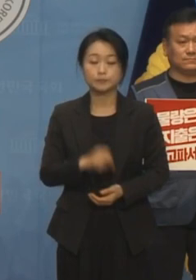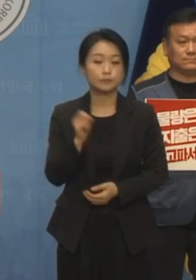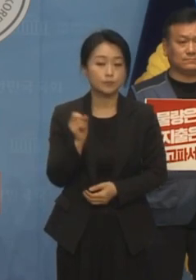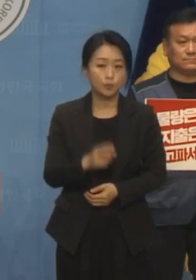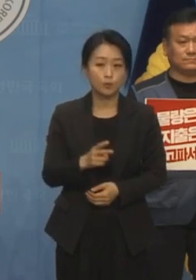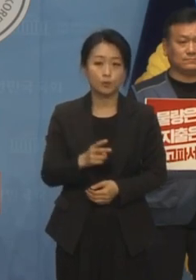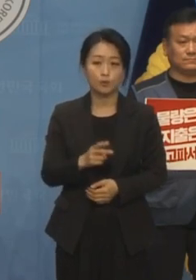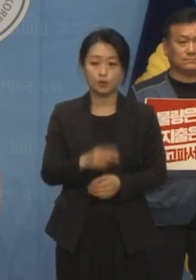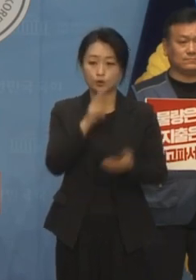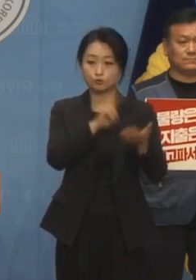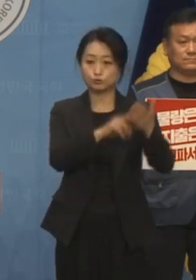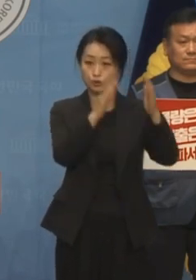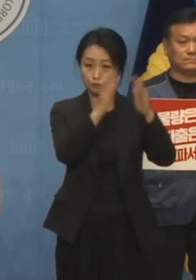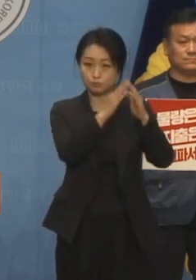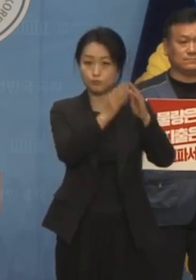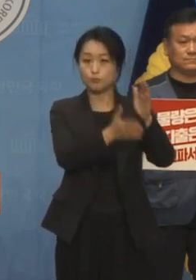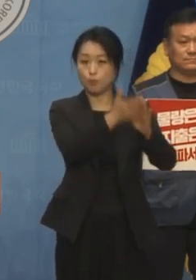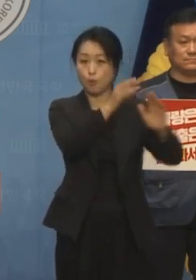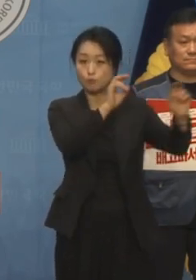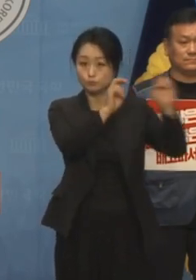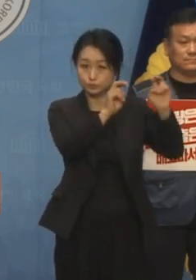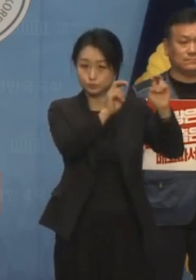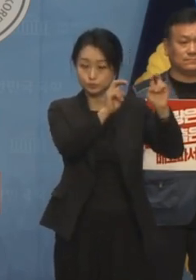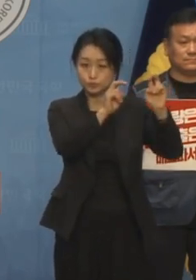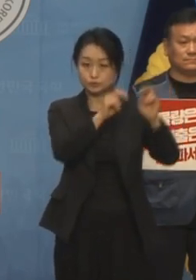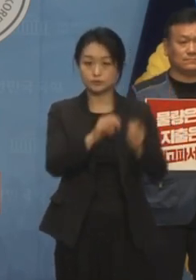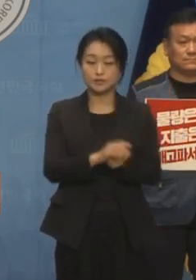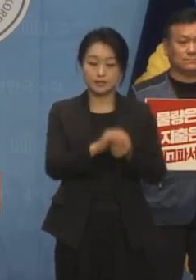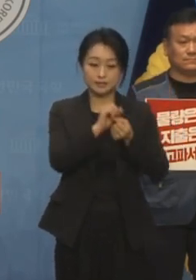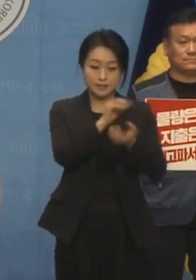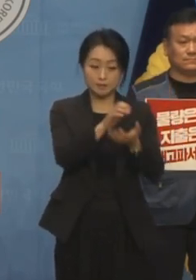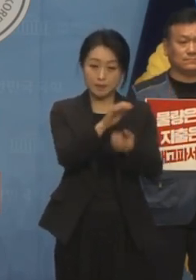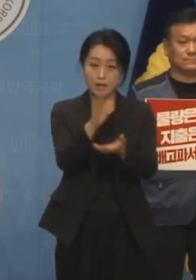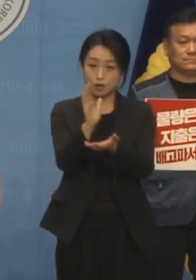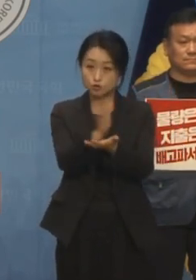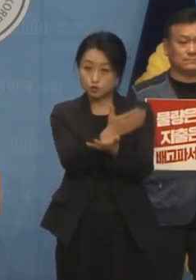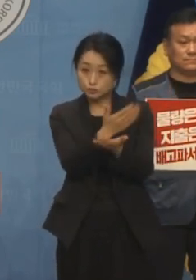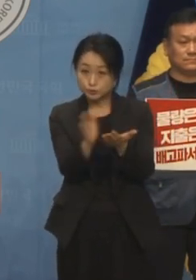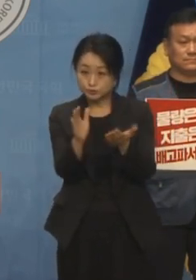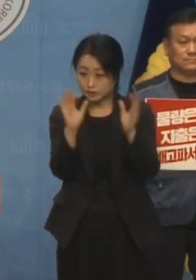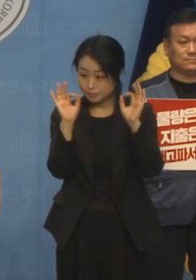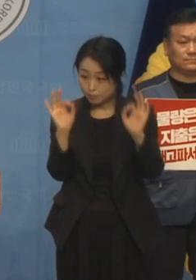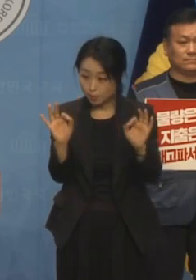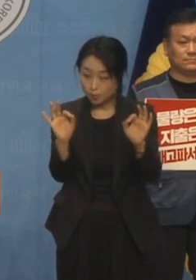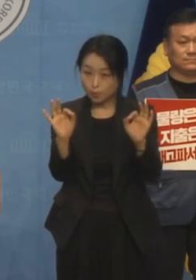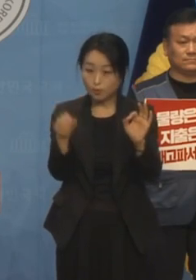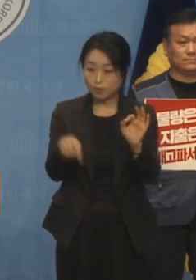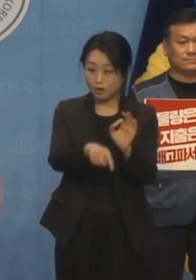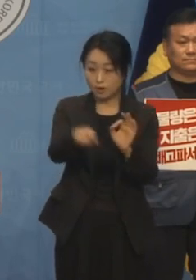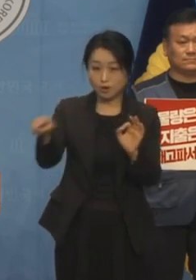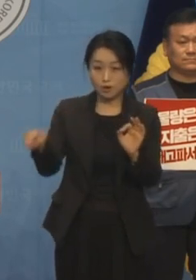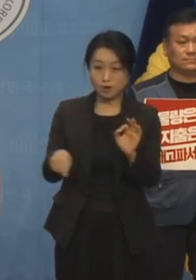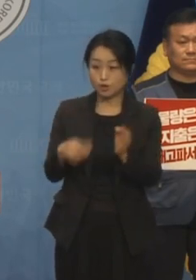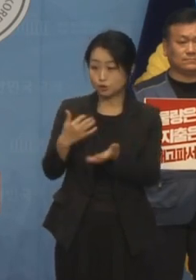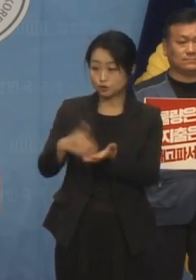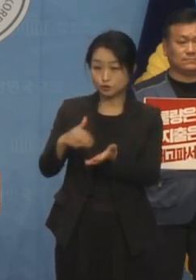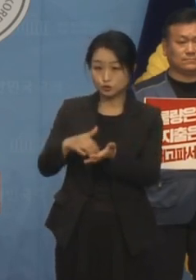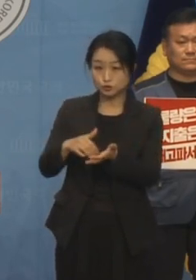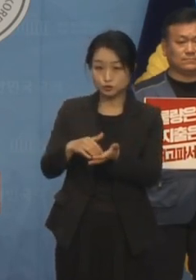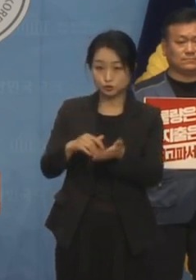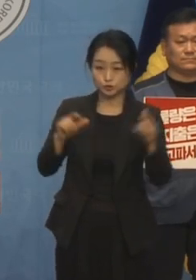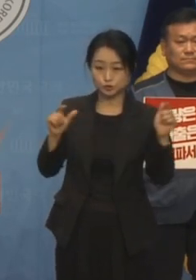또한 우정사업본부는 소포의 구별을 통해 택배 종사자의 물량을 조정하고 있습니다.